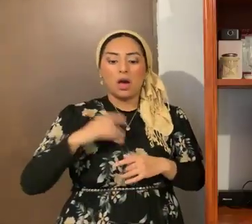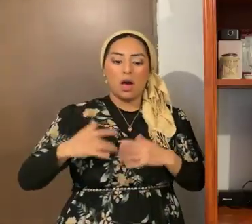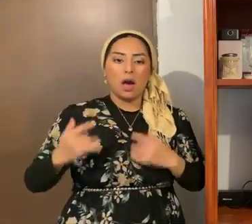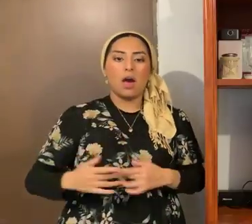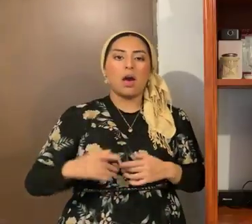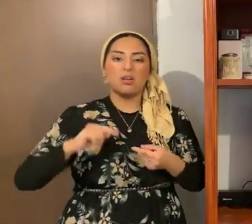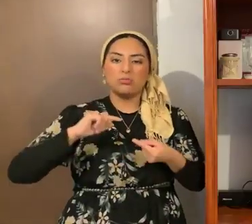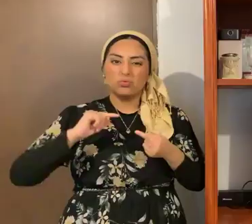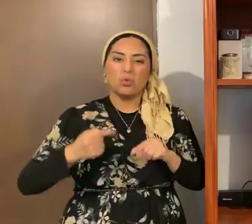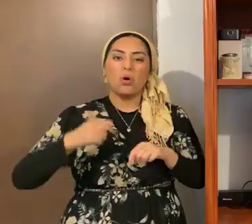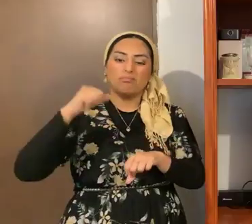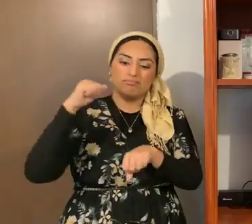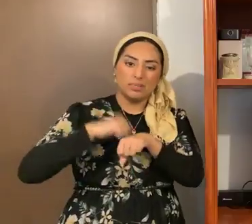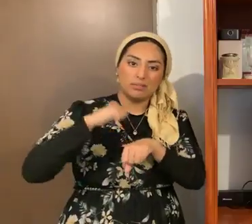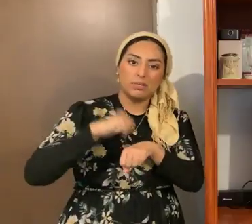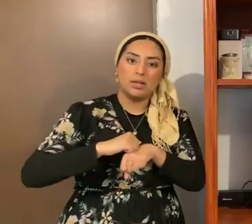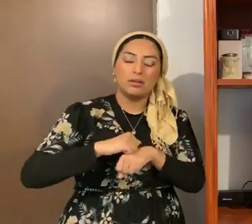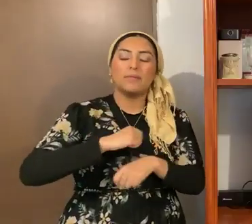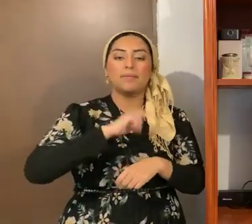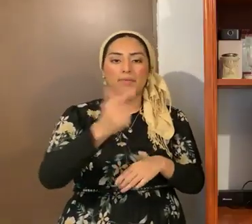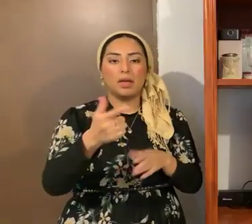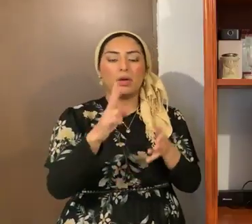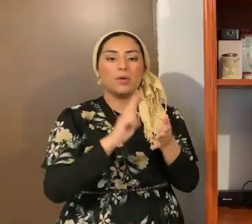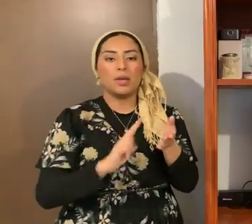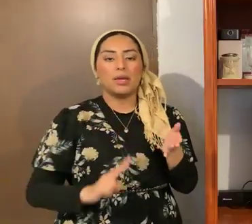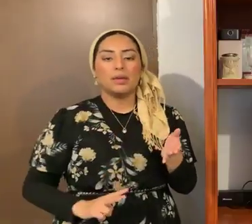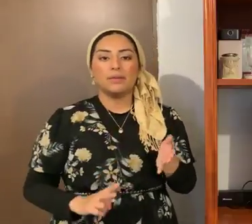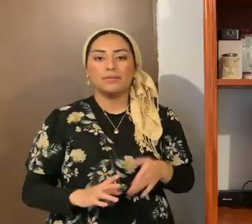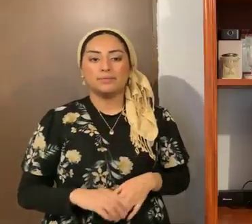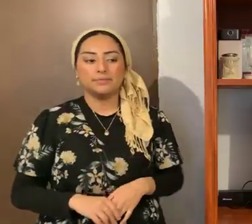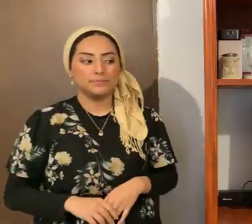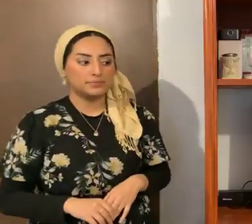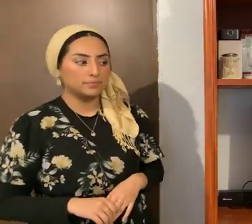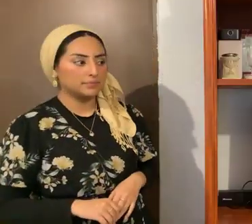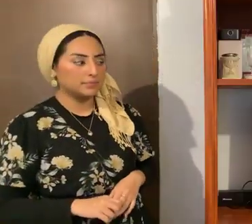ver, todos el 17, por favor. Amén.